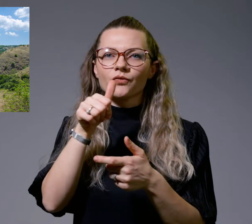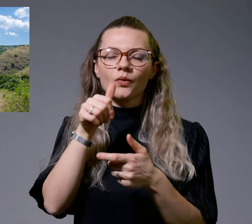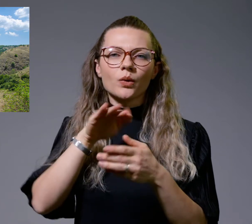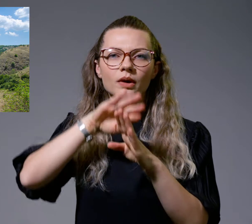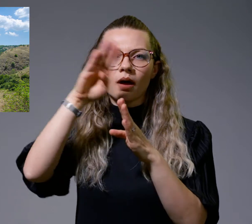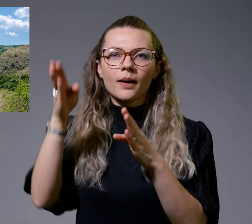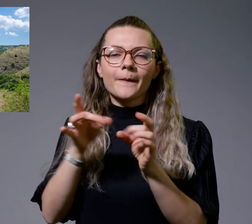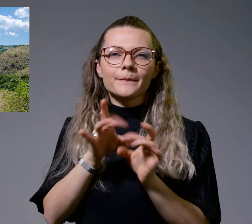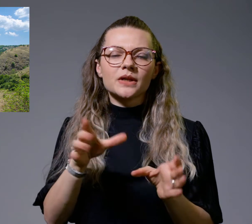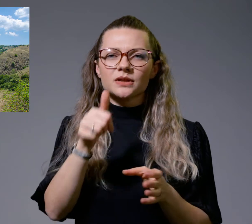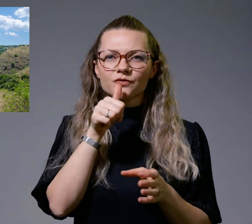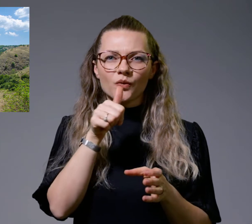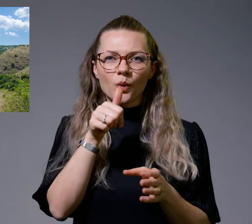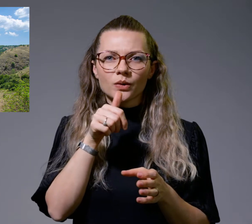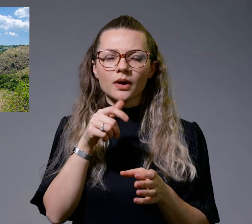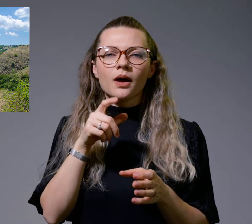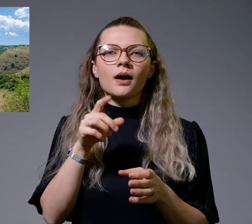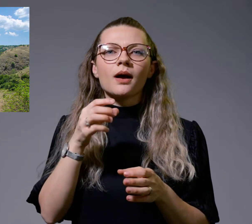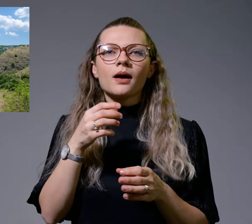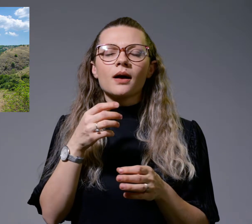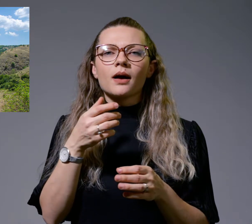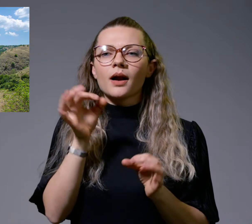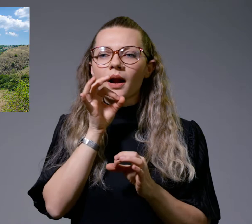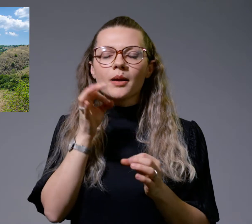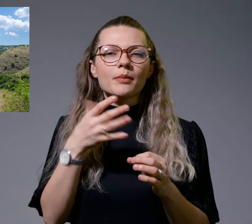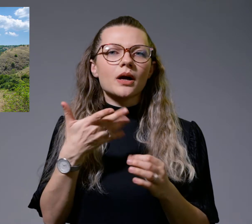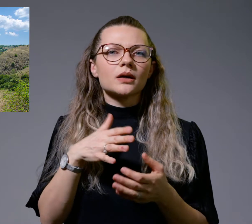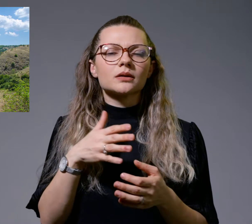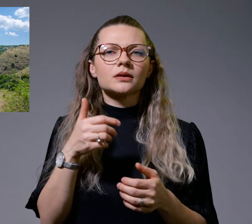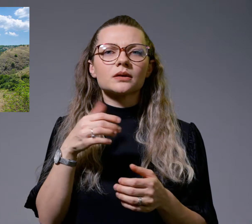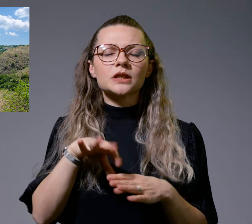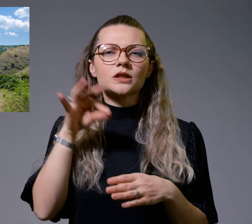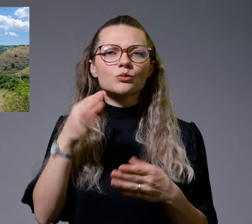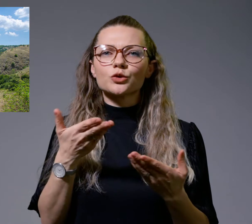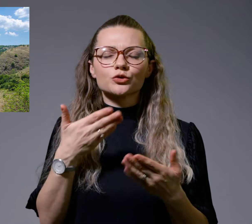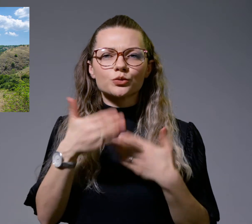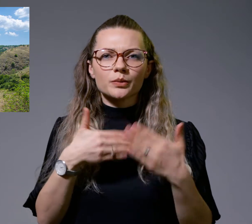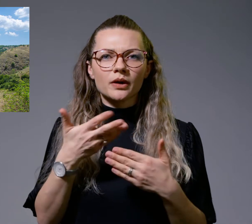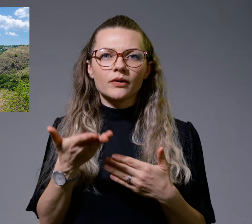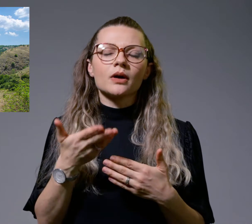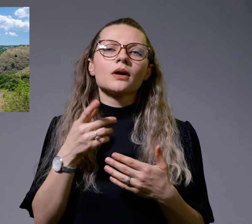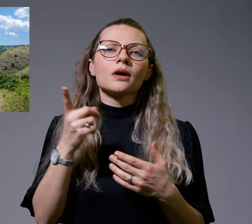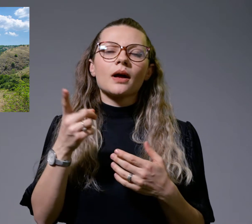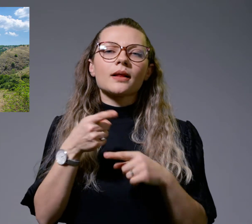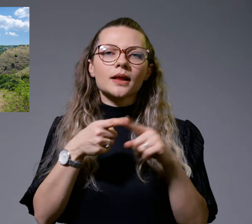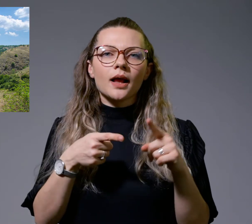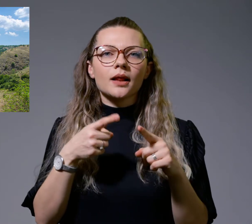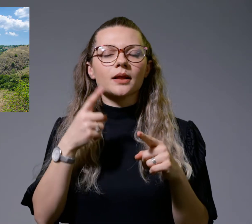вода, востаниците немале друг избор, па така дел решиле да се борат до смрт, а дел се